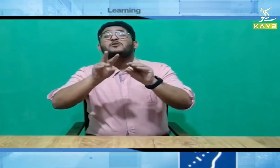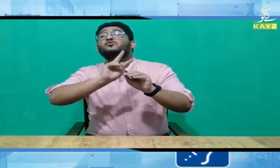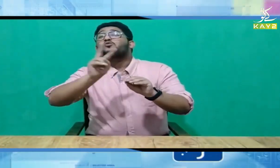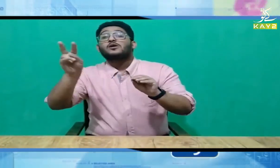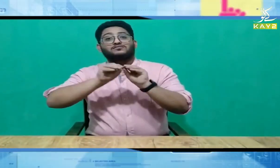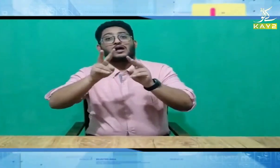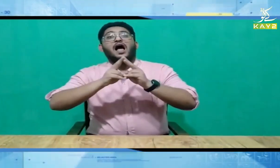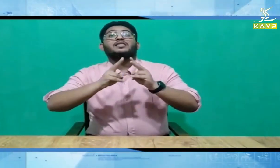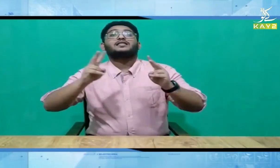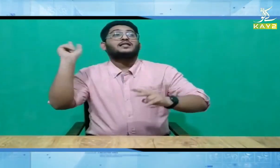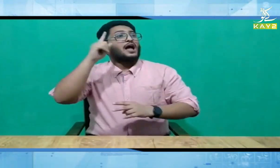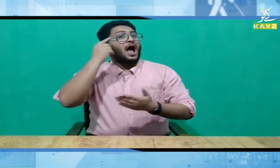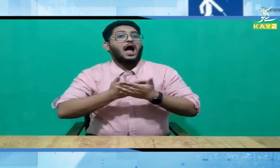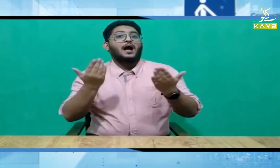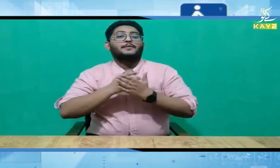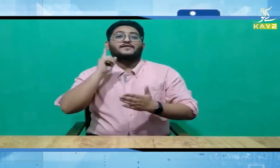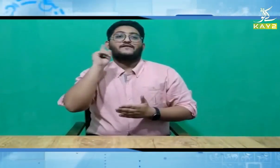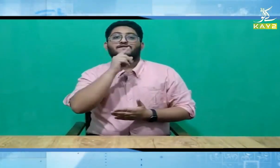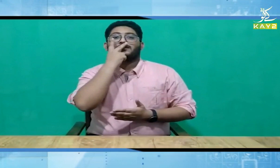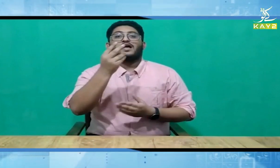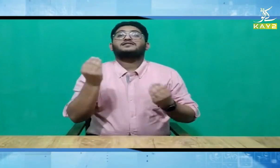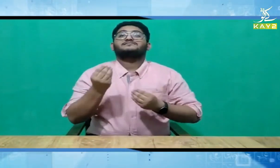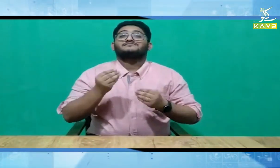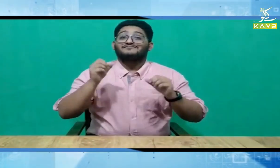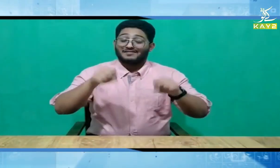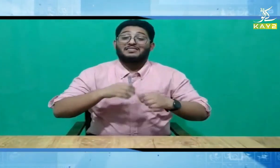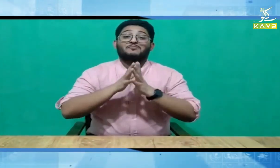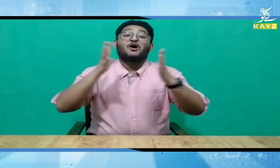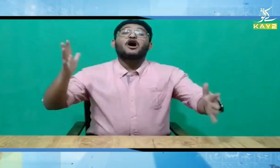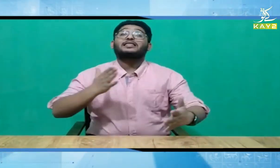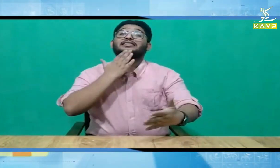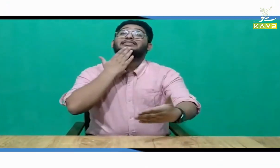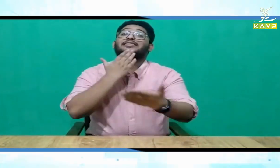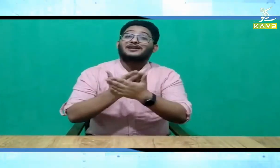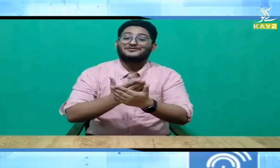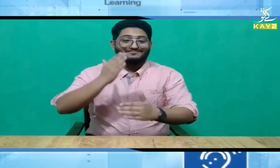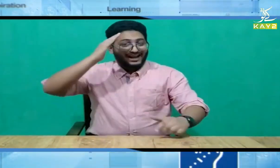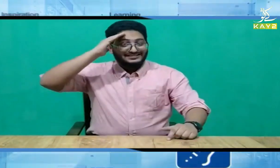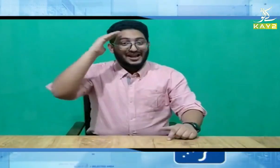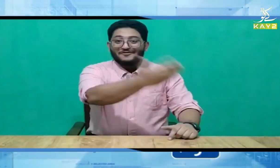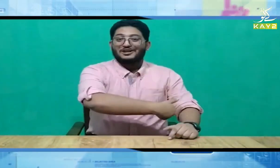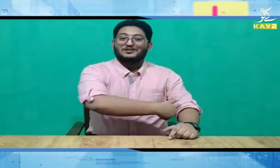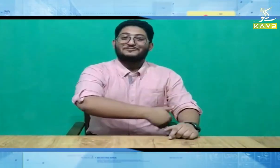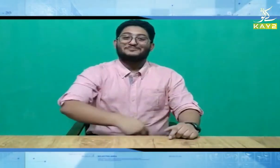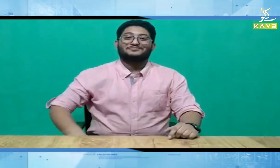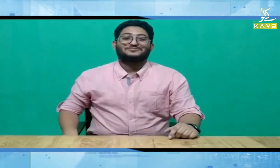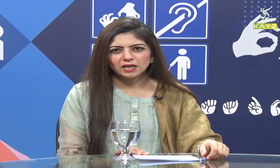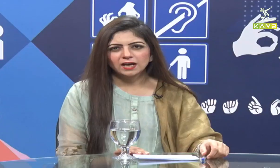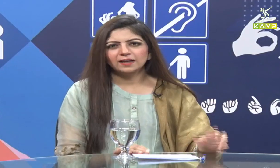ज़बान, ये मैं बहुत ज़्यादा शुक्रगुज़ार हूँ, क्योंकि इसी के ज़रिए आगे और मीडिया के चैनल्स पर काम बढ़ेगा। शुक्रिया, अल्लाह हाफ़िज़। अच्छा,